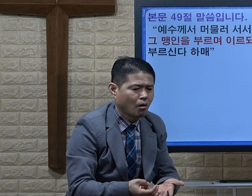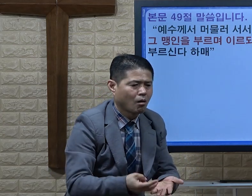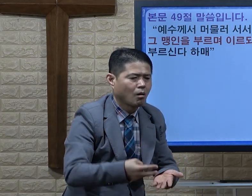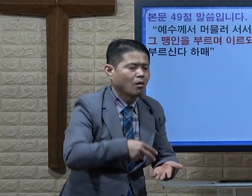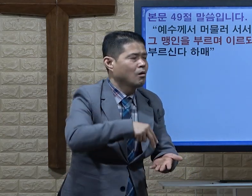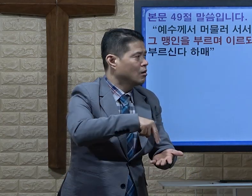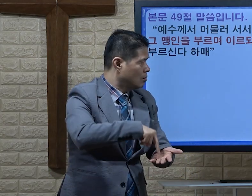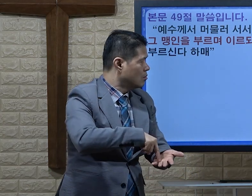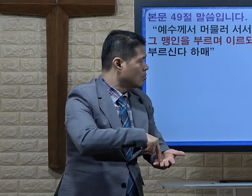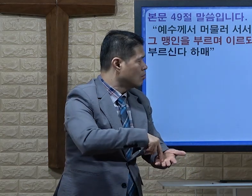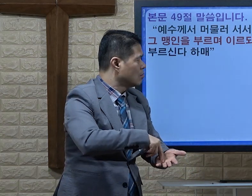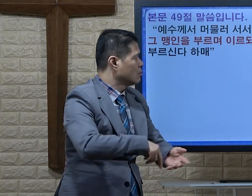일어났죠.